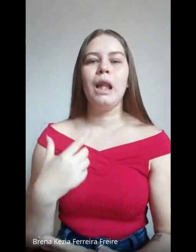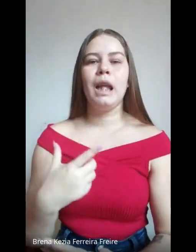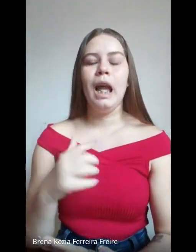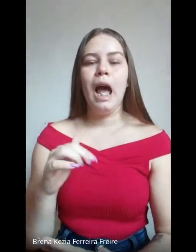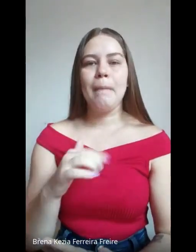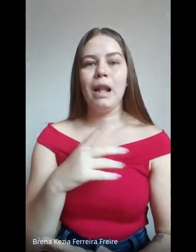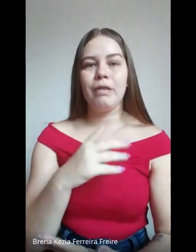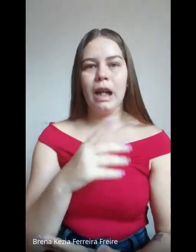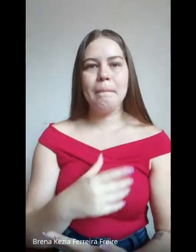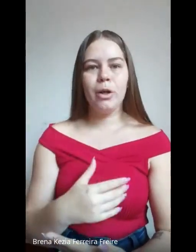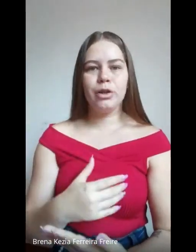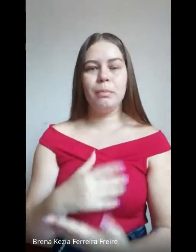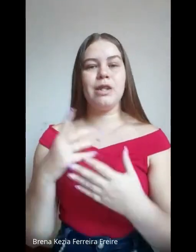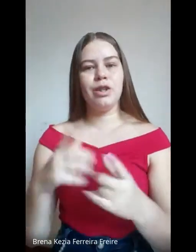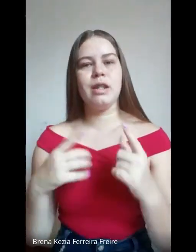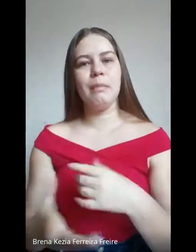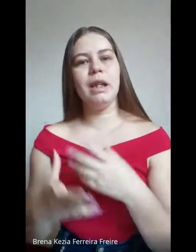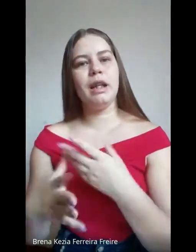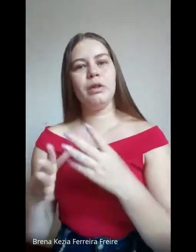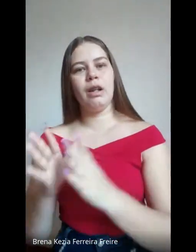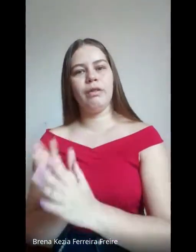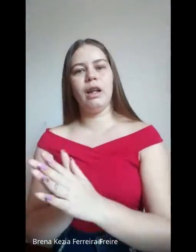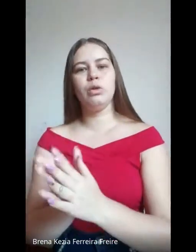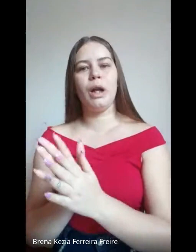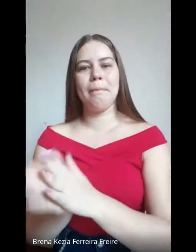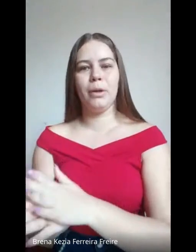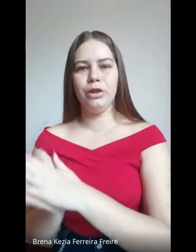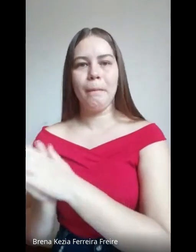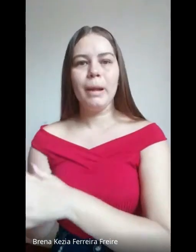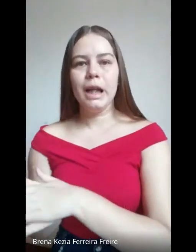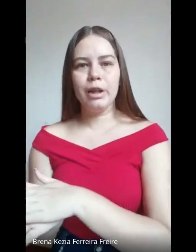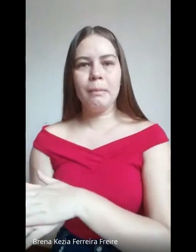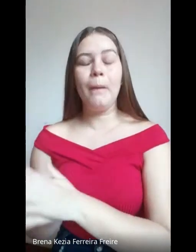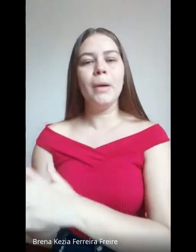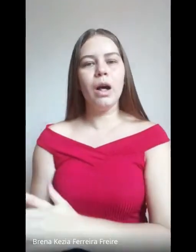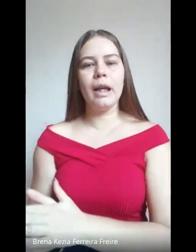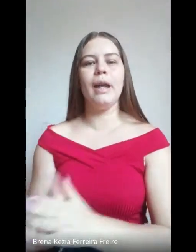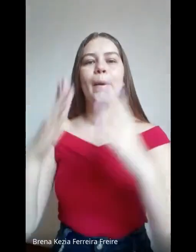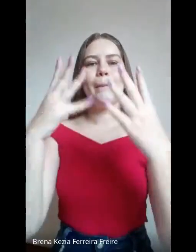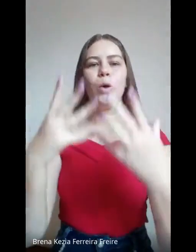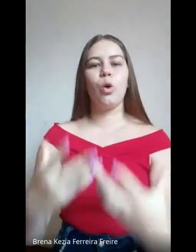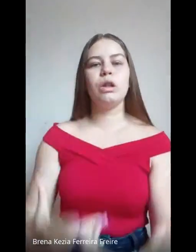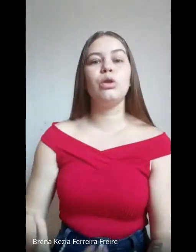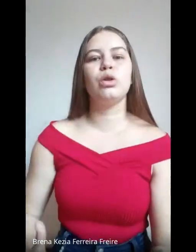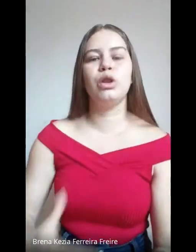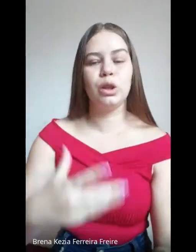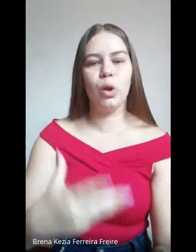né, a palavra capote, mas a gente sabe que ele não estava falando do capote animal. Por quê? Por conta de todo o